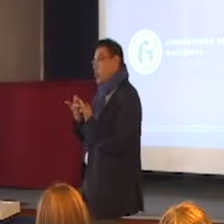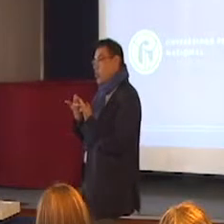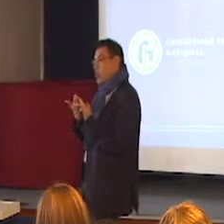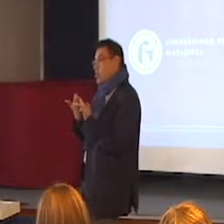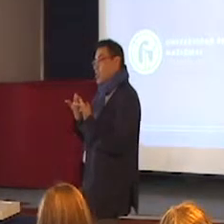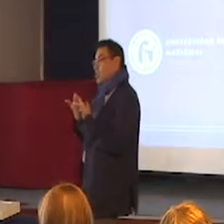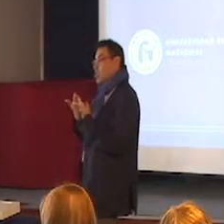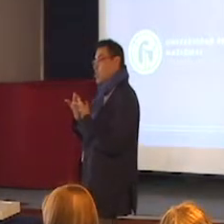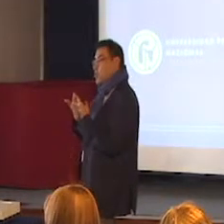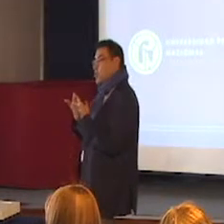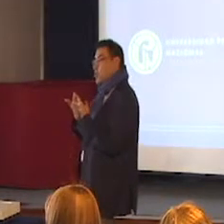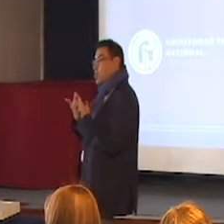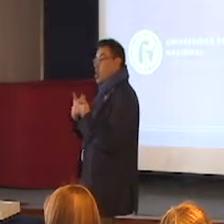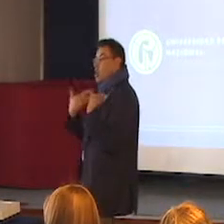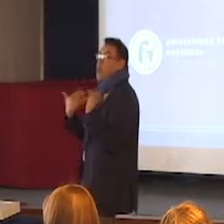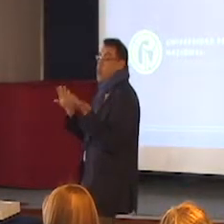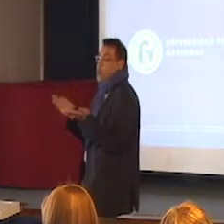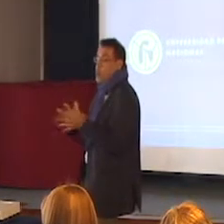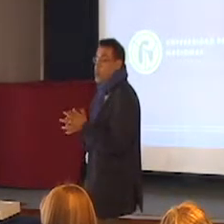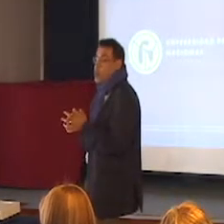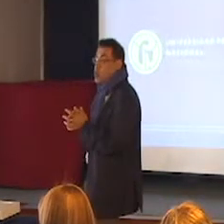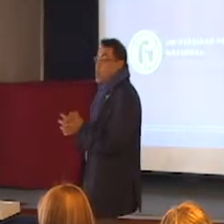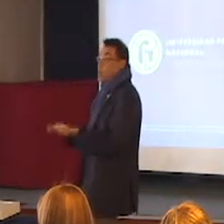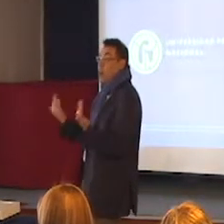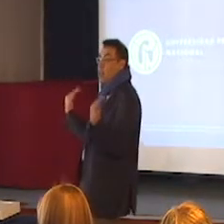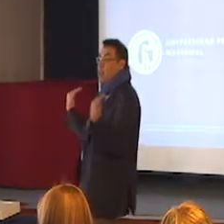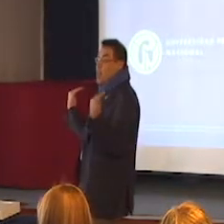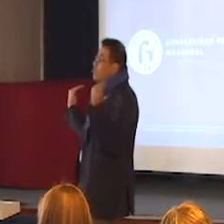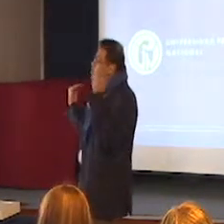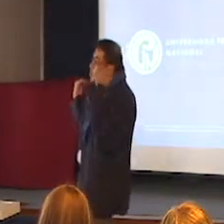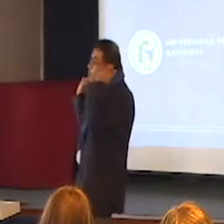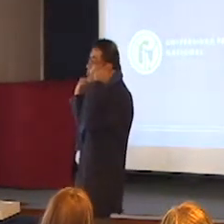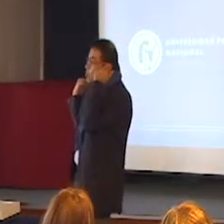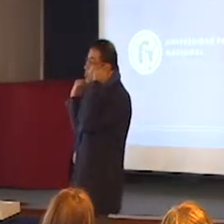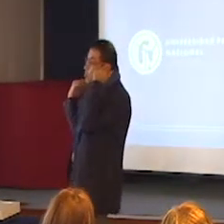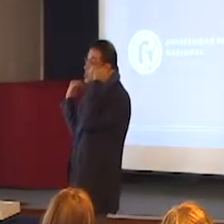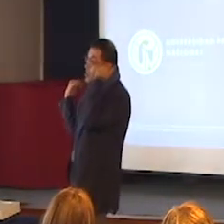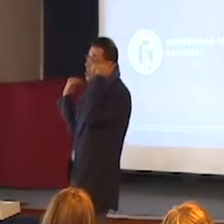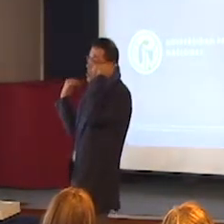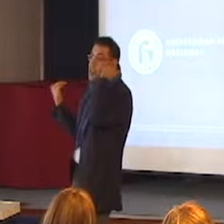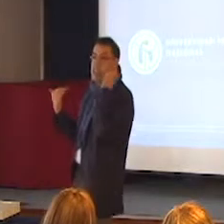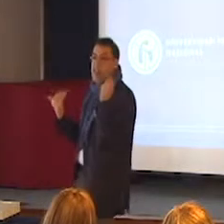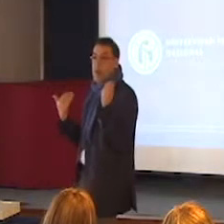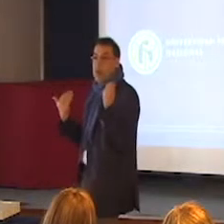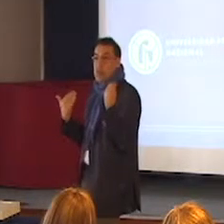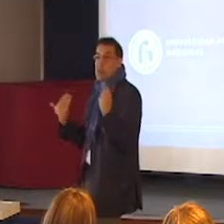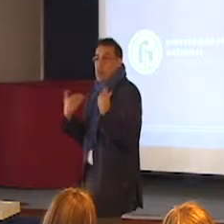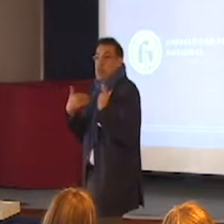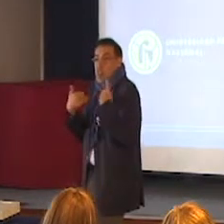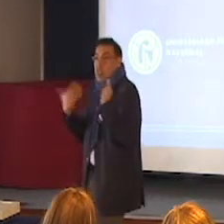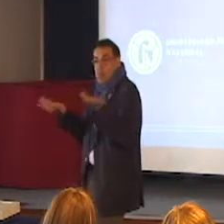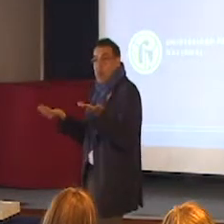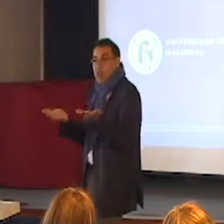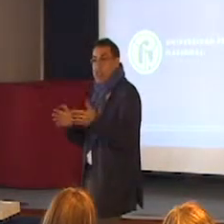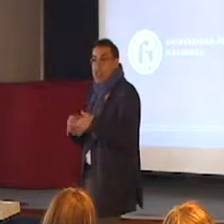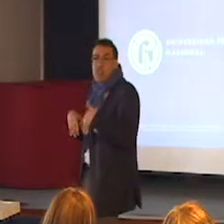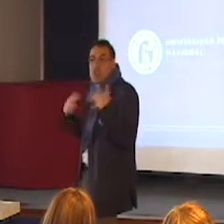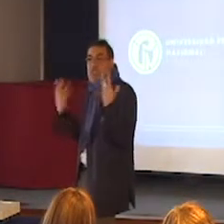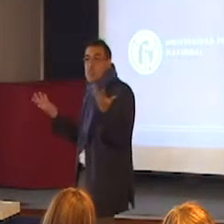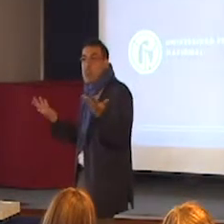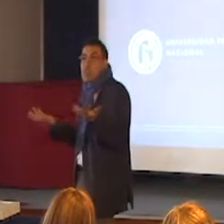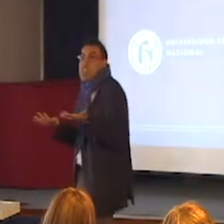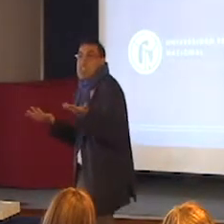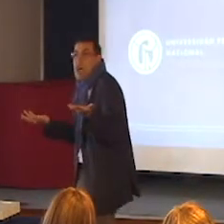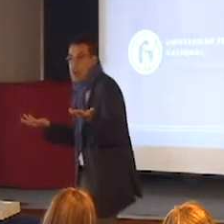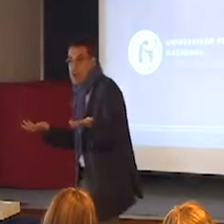que estamos involucrados en estos procesos nos formemos. Parte de nuestras apuestas investigativas tenían que ver con eso, nos